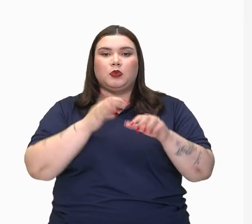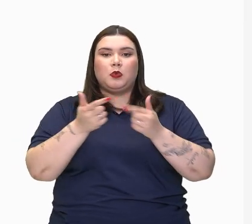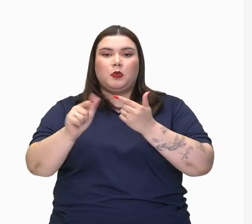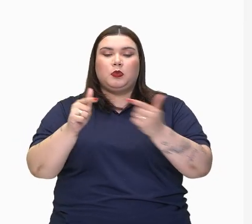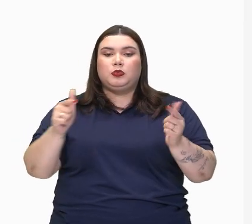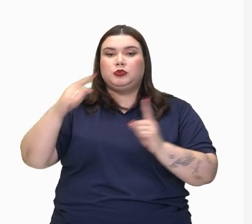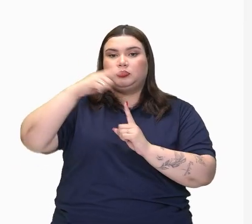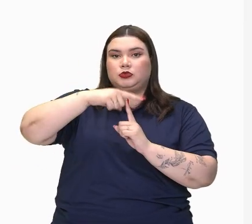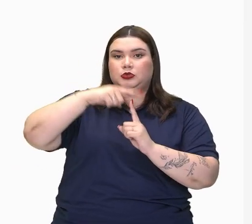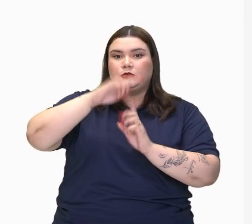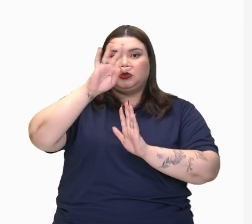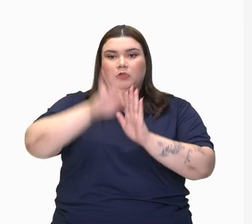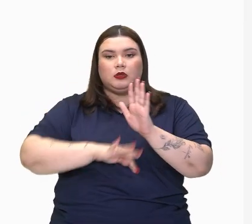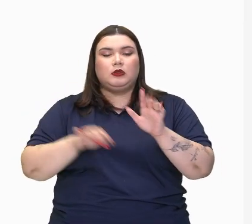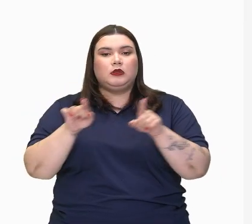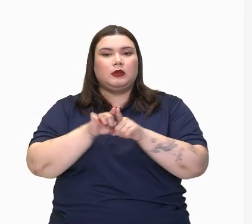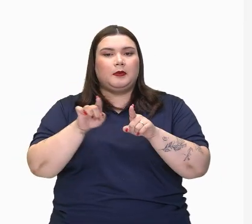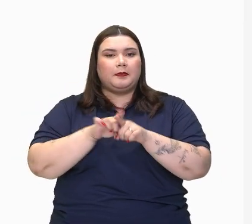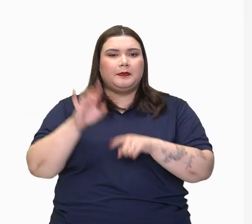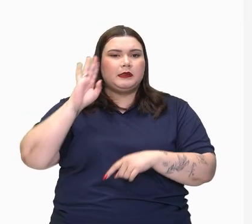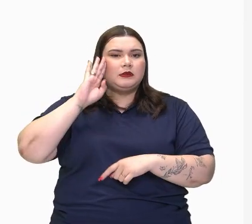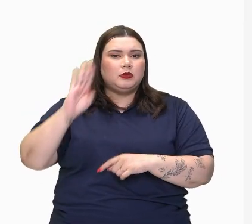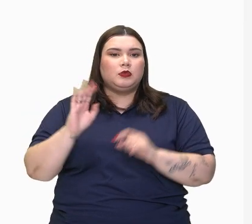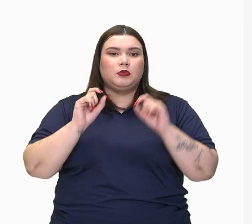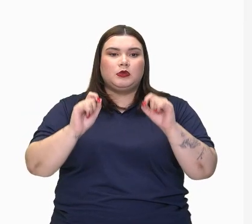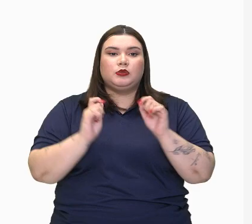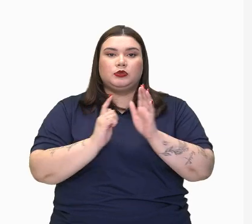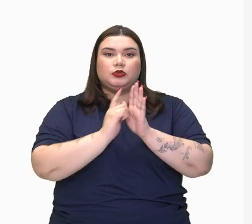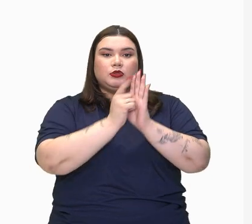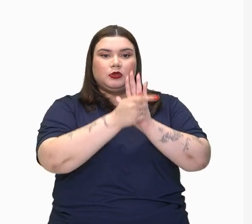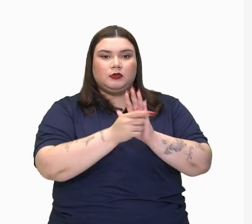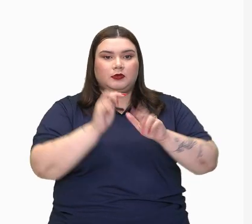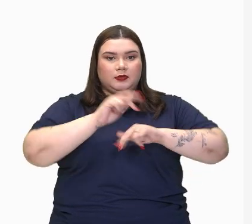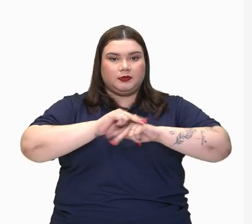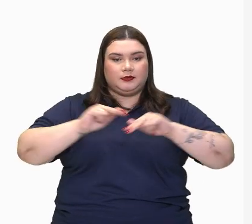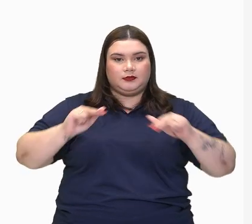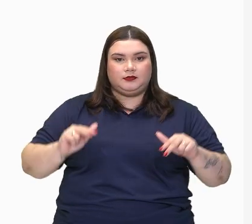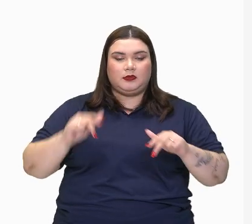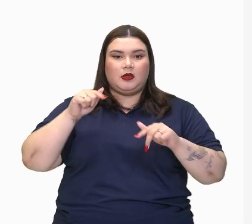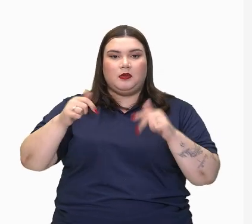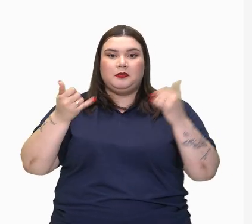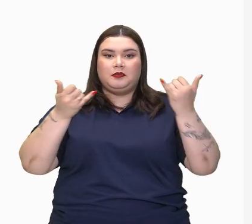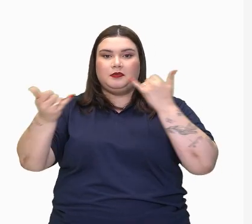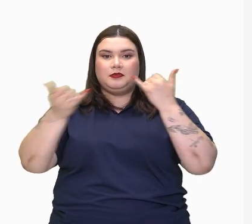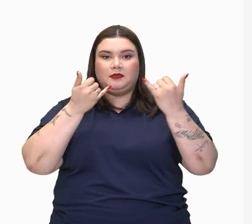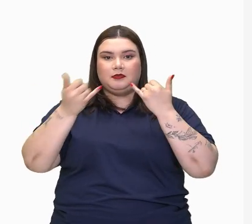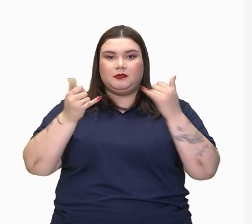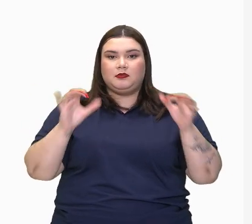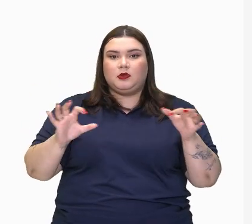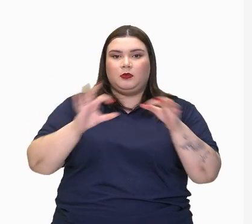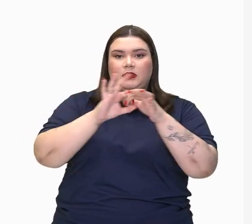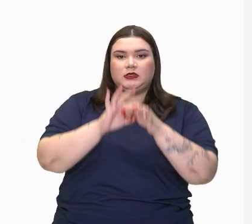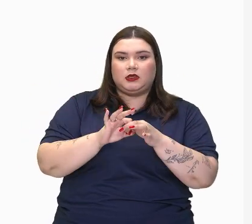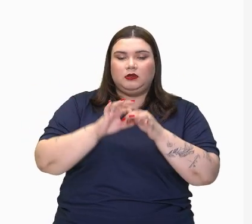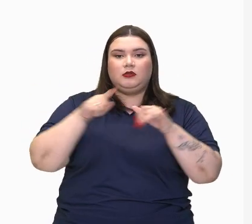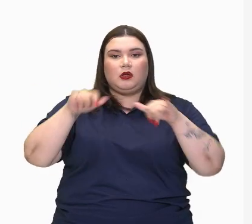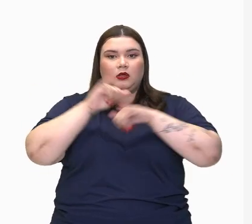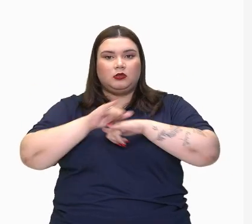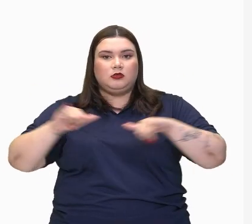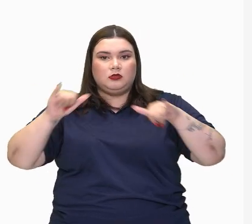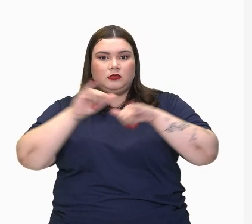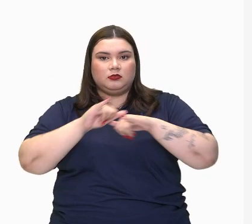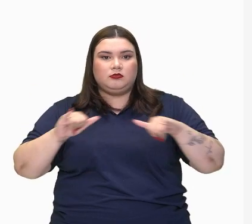outros tipos e é predominantemente nos seguintes gêneros: folheto turístico, anúncio